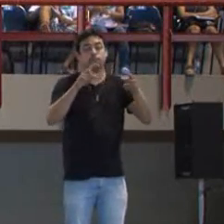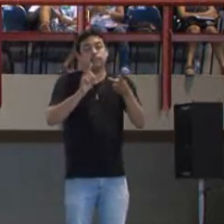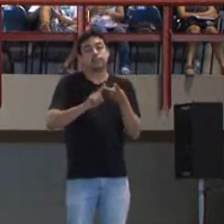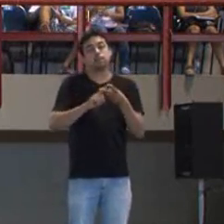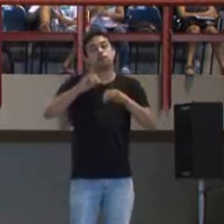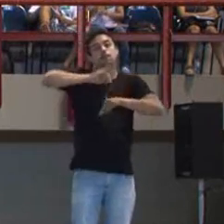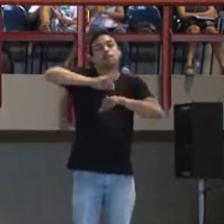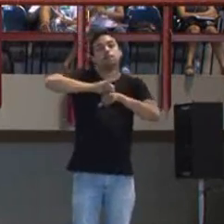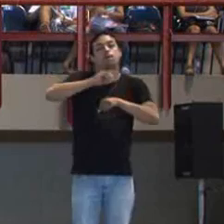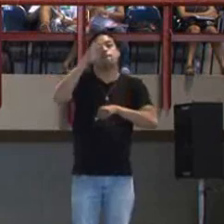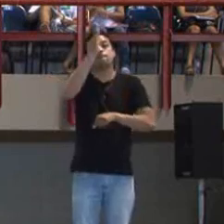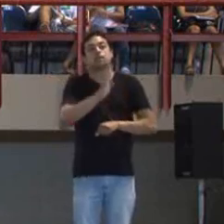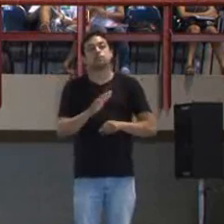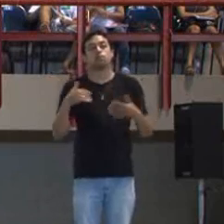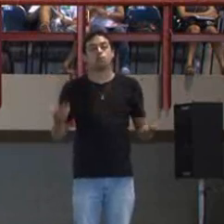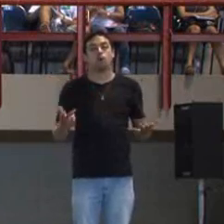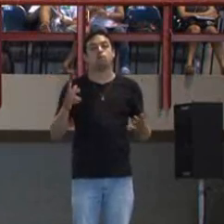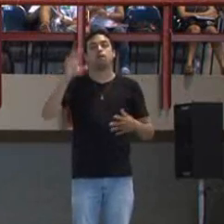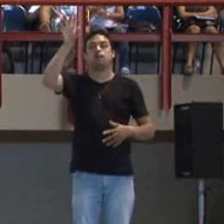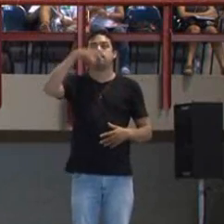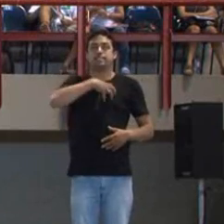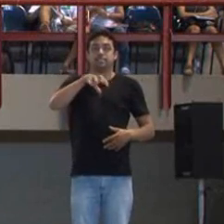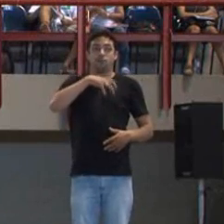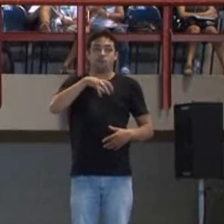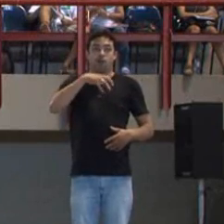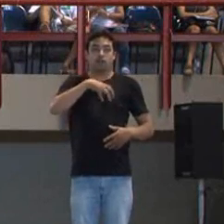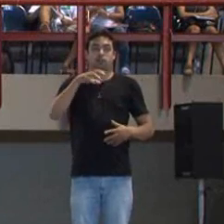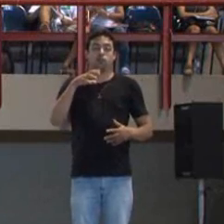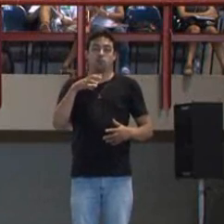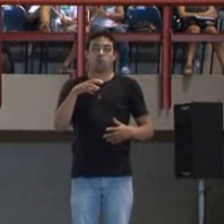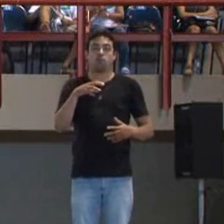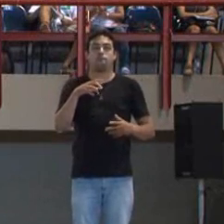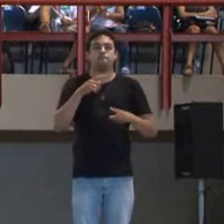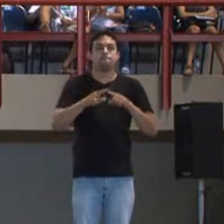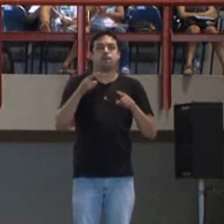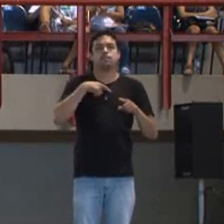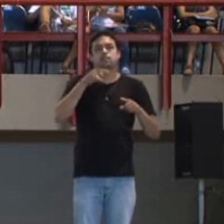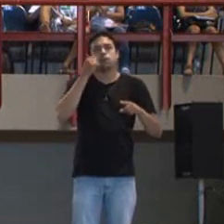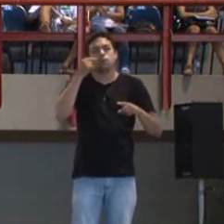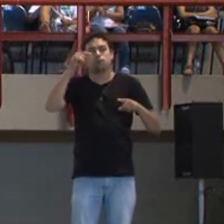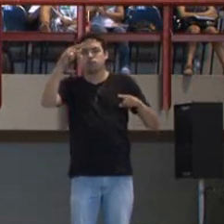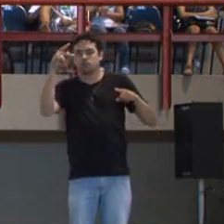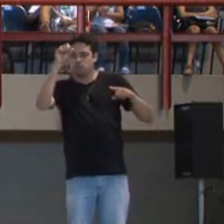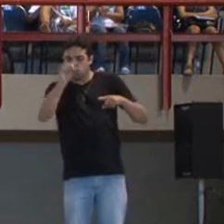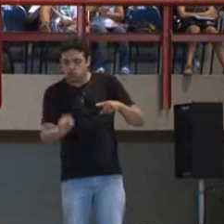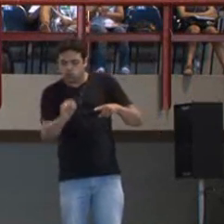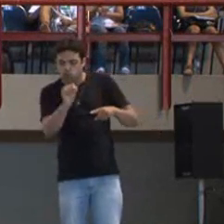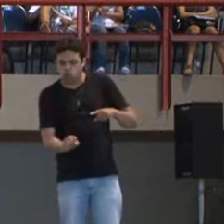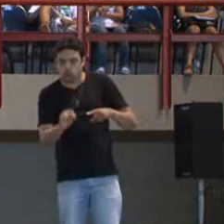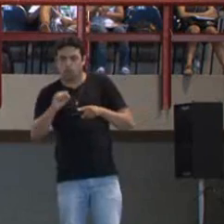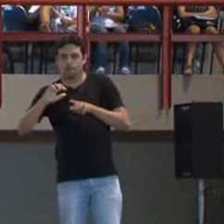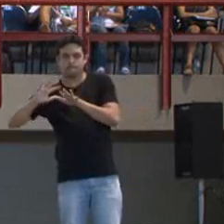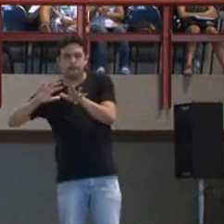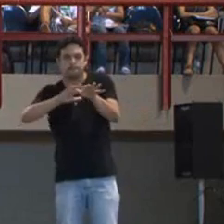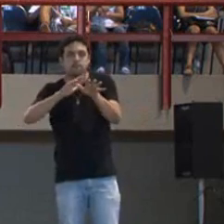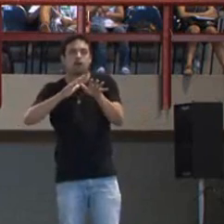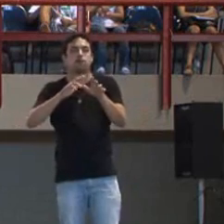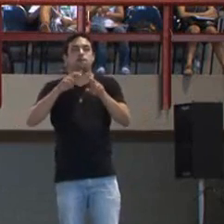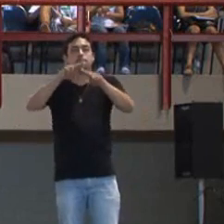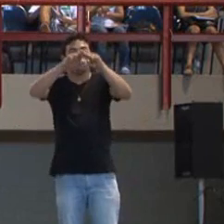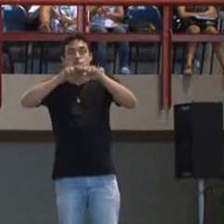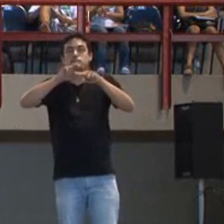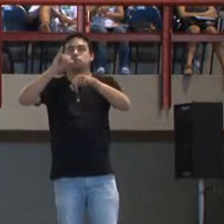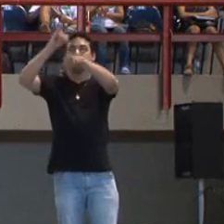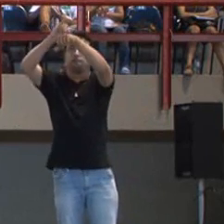capital brasileira? Salvador. Mas o movimento bandeirante não está acontecendo no sul, então eu tenho que jogar a